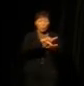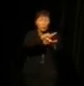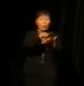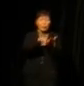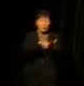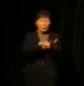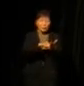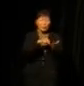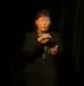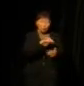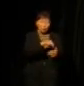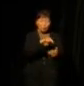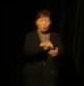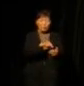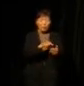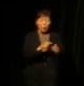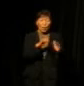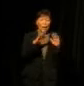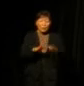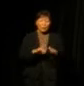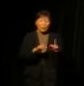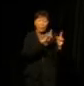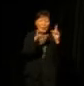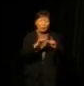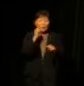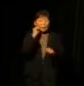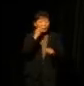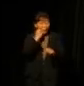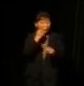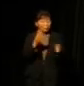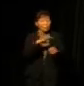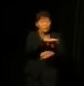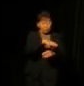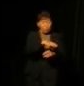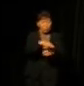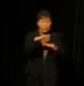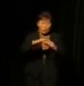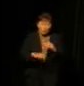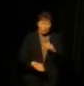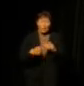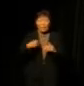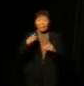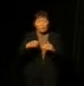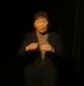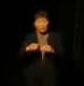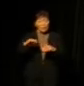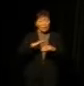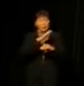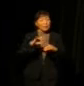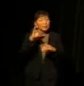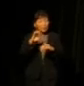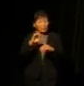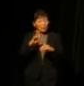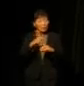ほとんどですけども、ここは住めない状況のところです。あとその下南が浪江町、双葉町、大熊町、富